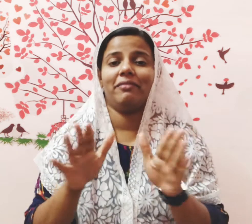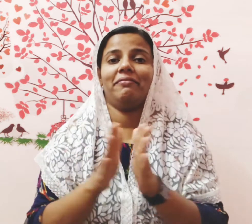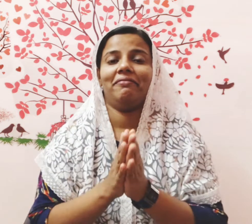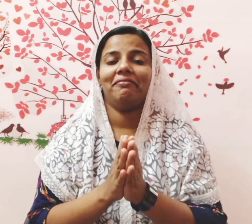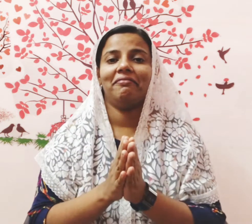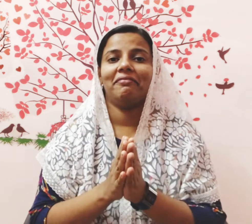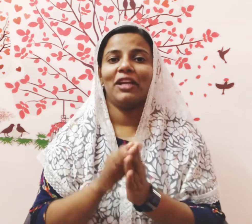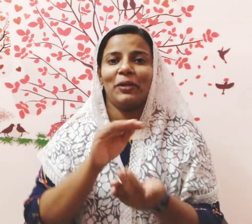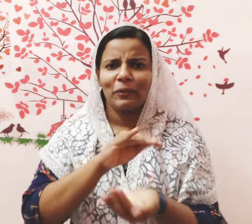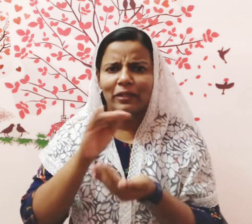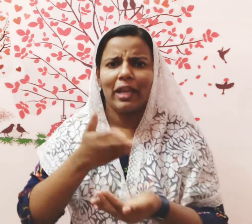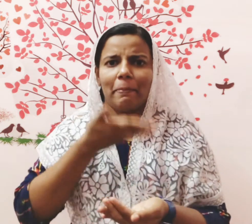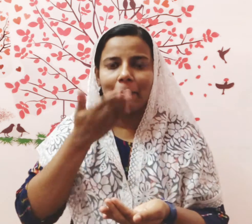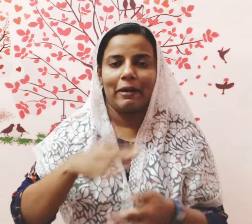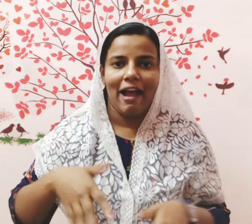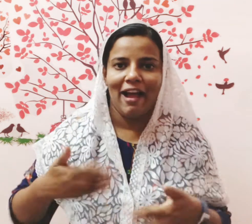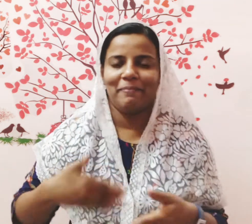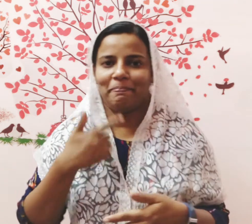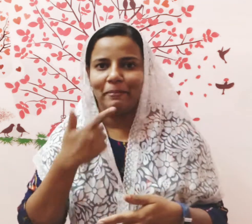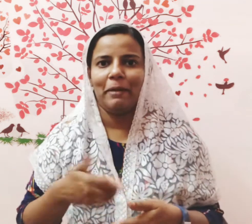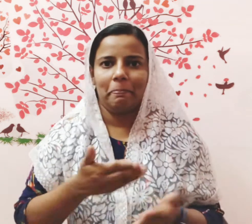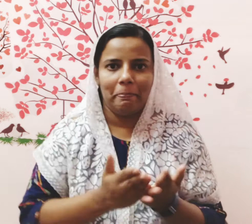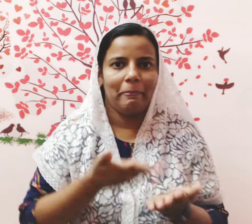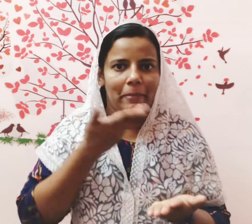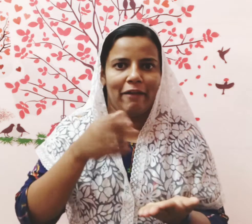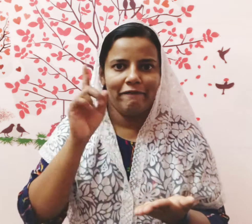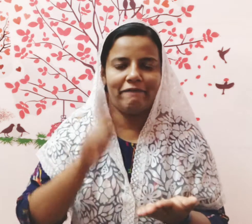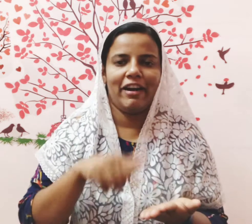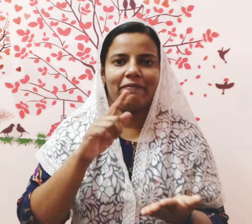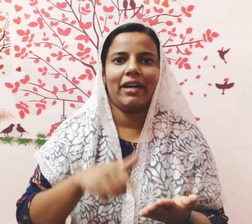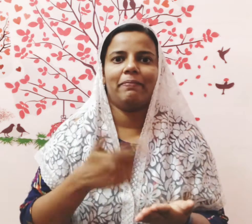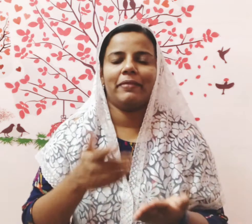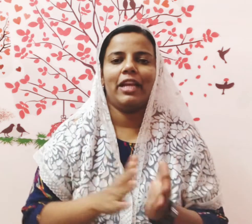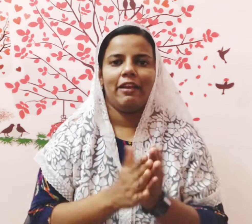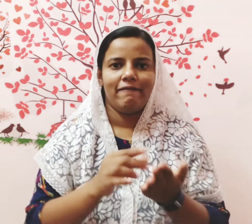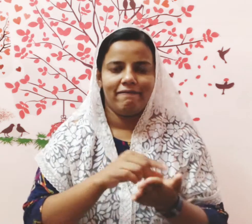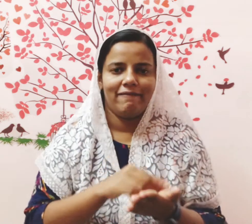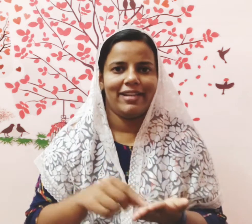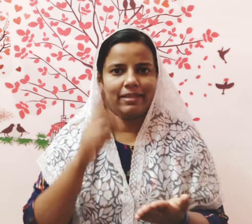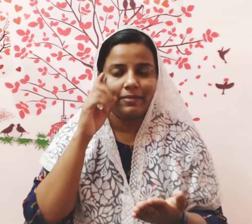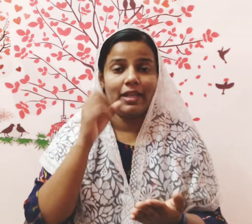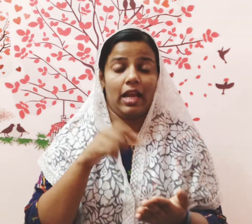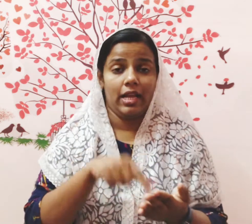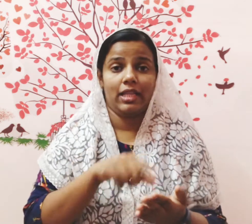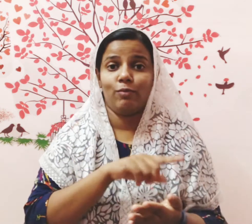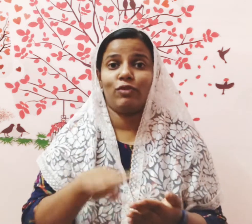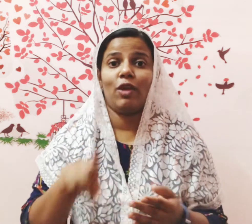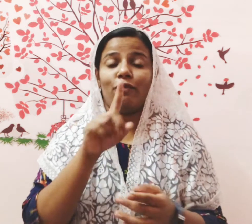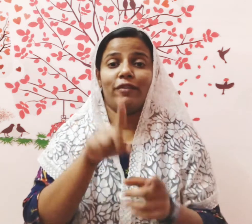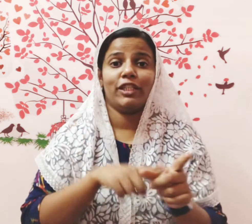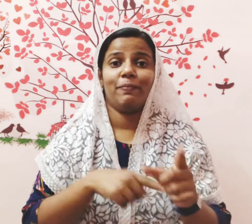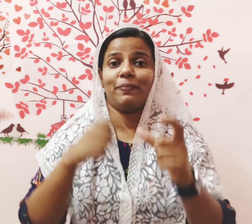നിങ്ങൾ മാത്രമല്ല നിങ്ങളുടെ കുഞ്ഞുങ്ങളെ കൂടെ പ്രോത്സാഹിപ്പിക്കുന്ന നല്ലതാണ്. ഇന്ന് ഒരു വർഷത്തെ ധ്യാനത്തെ വായനാ ഭാഗമായിട്ട് ഉൽപ്പത്തി